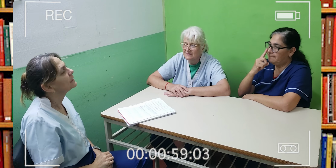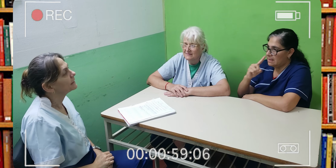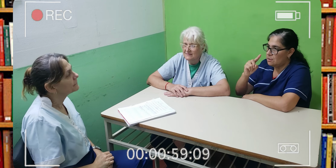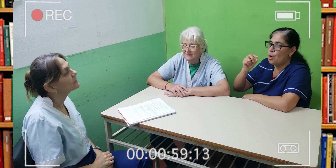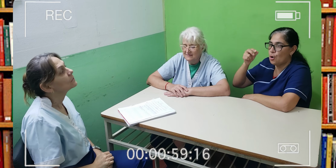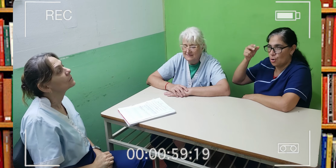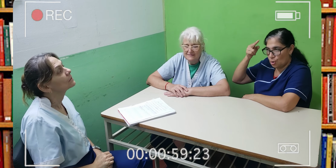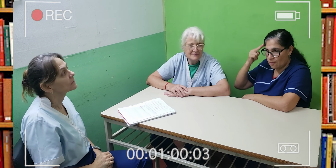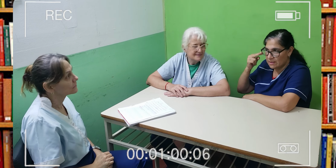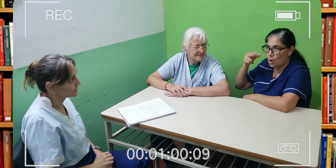En el